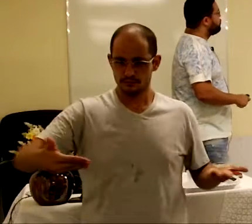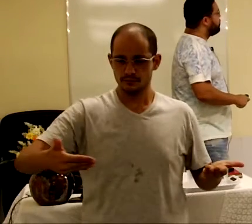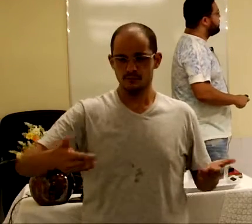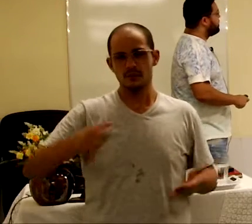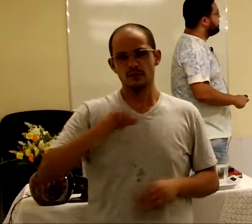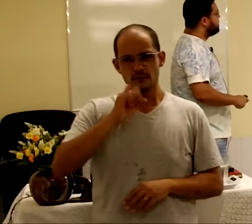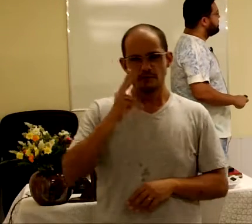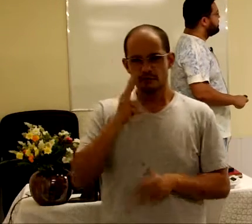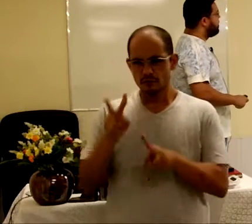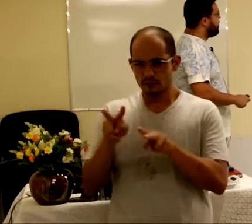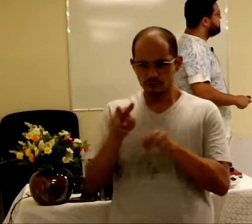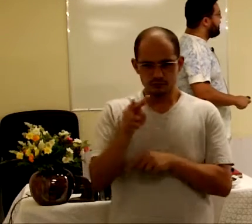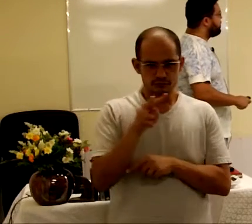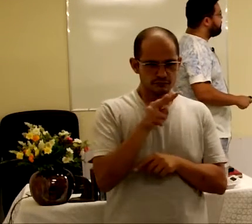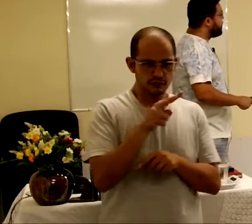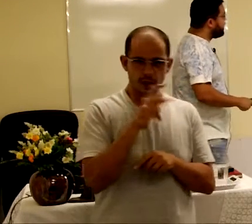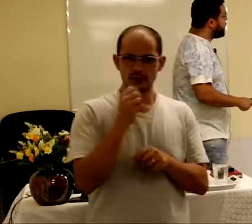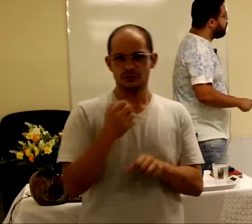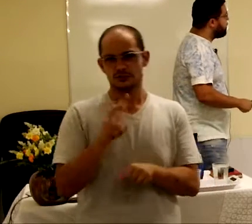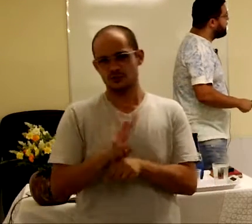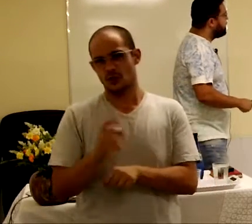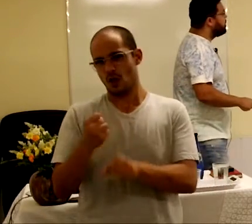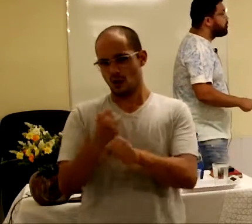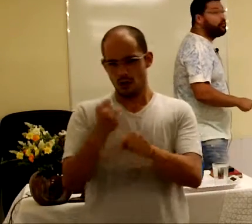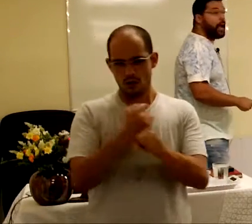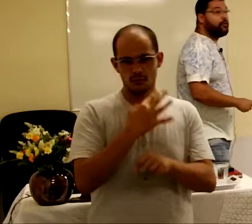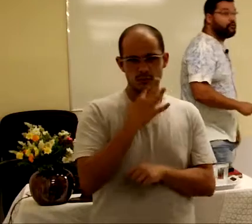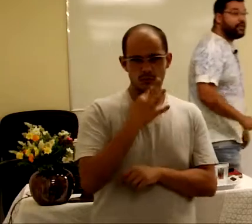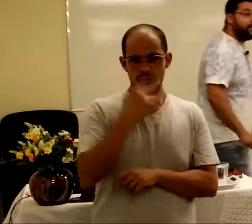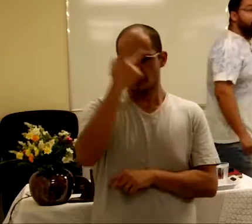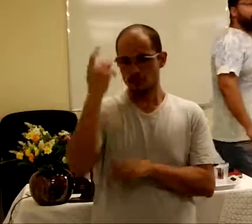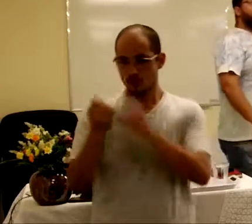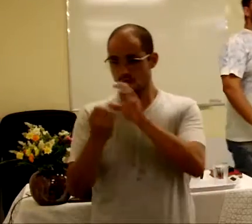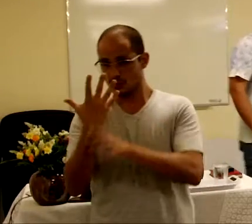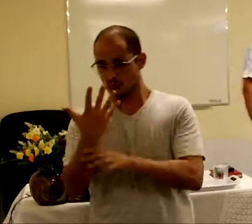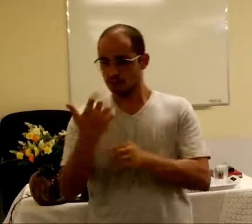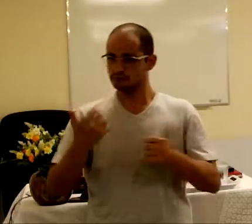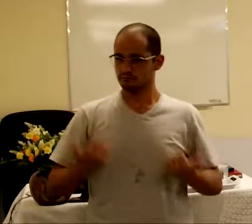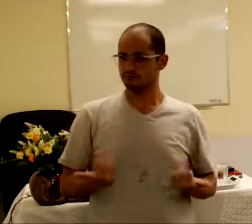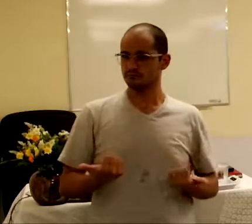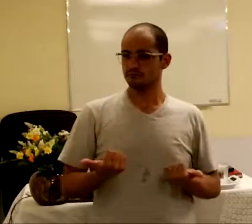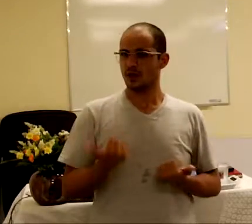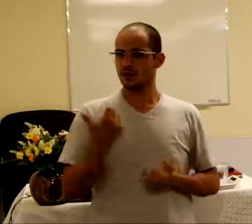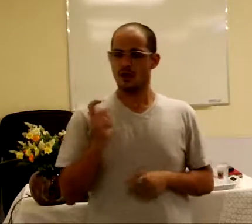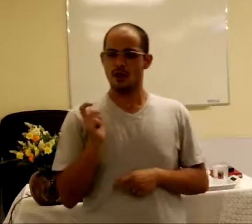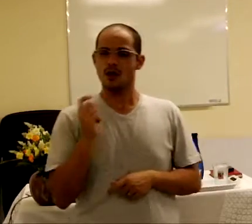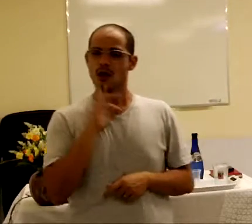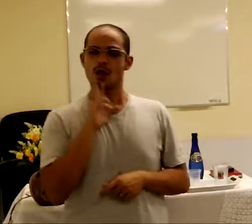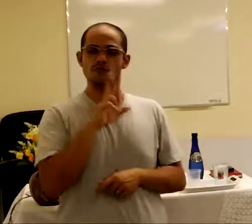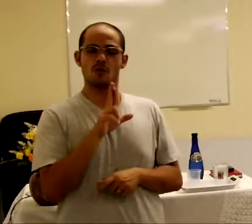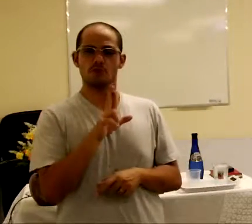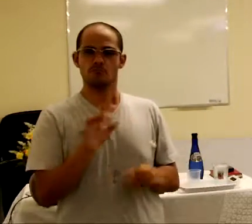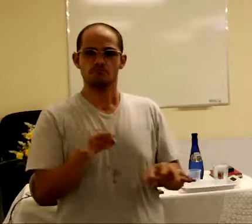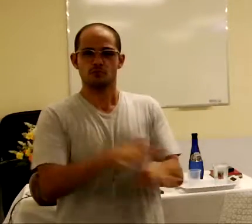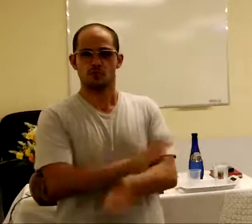reconhece o autor. Pois bem, vede a obra e procurai o autor. Você vê que eles não estão dando resposta pronta, está voltando.